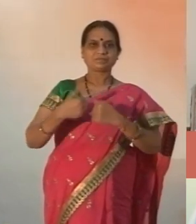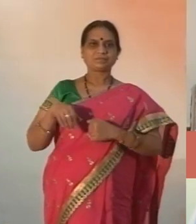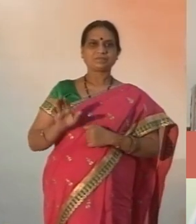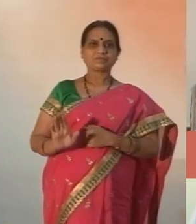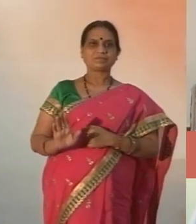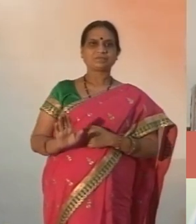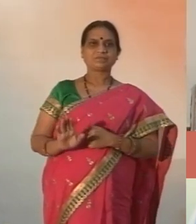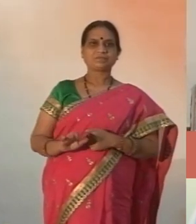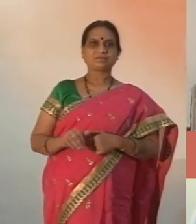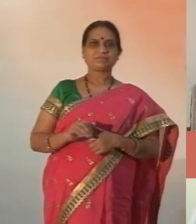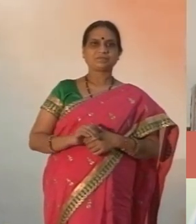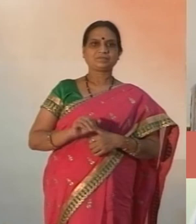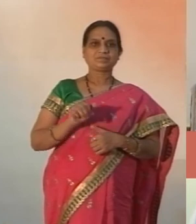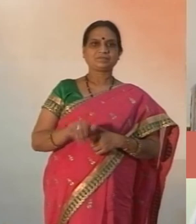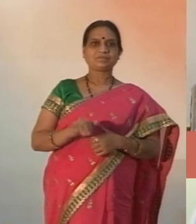सदा उनकी